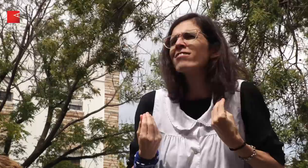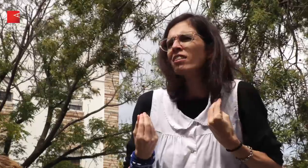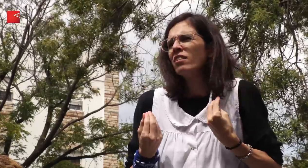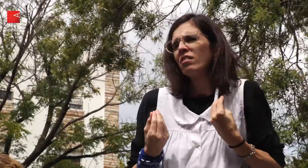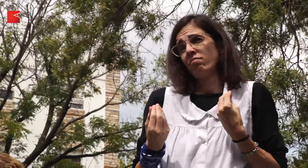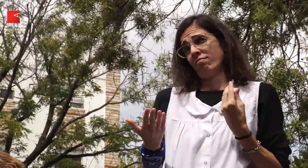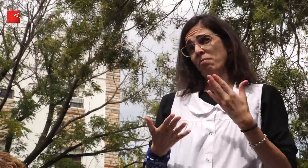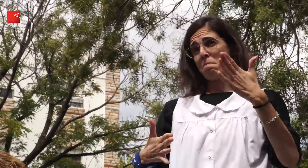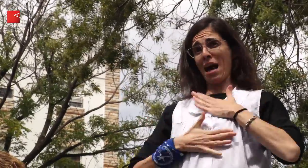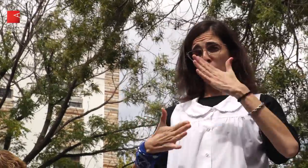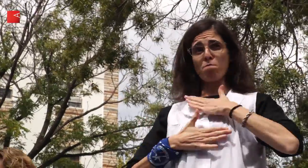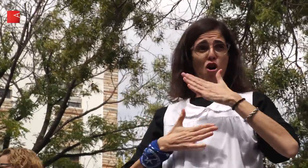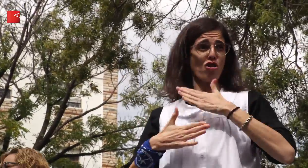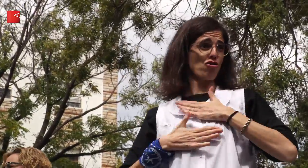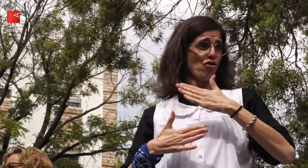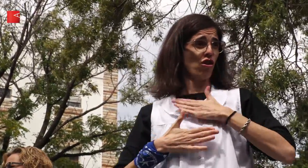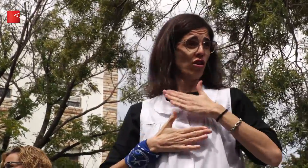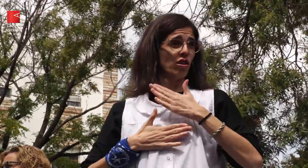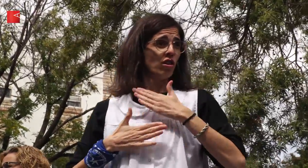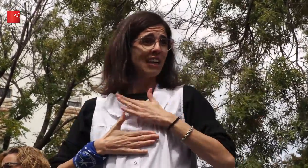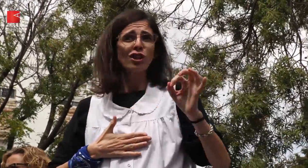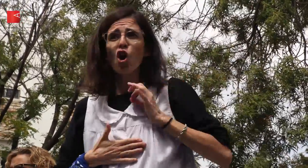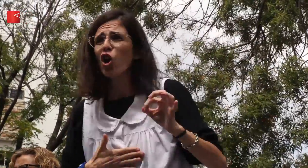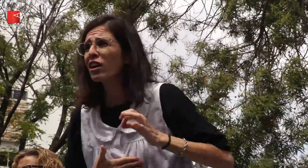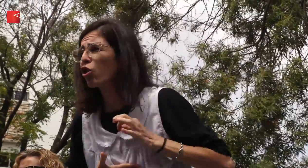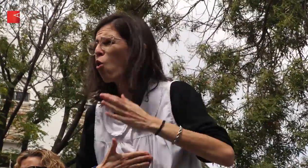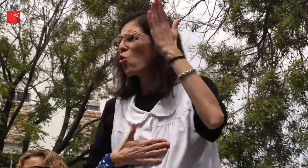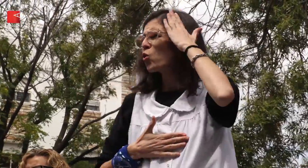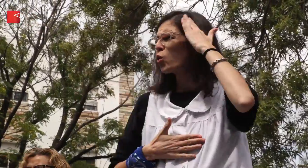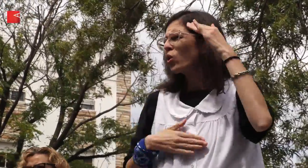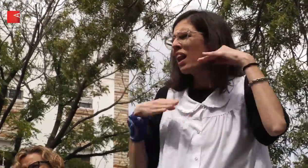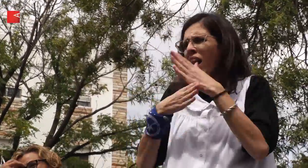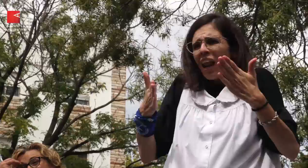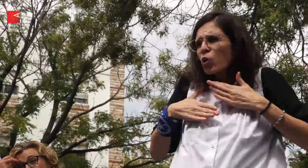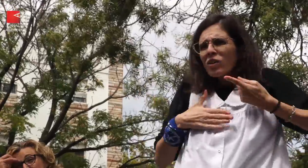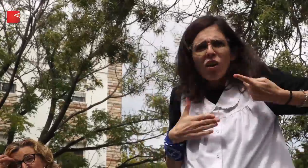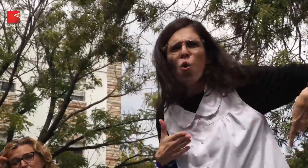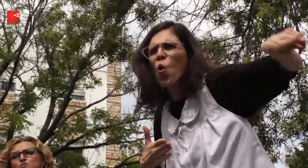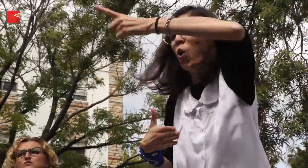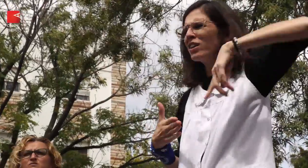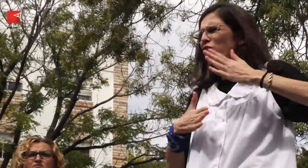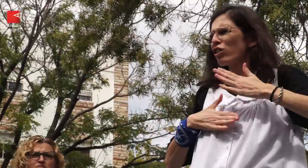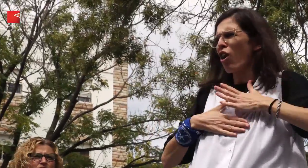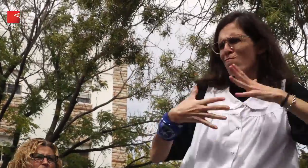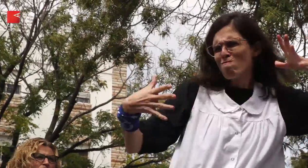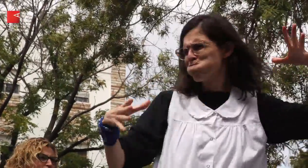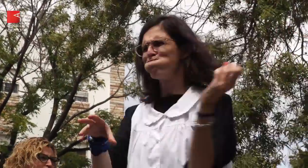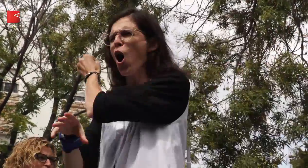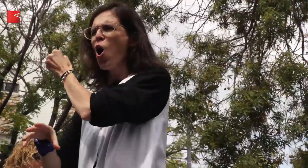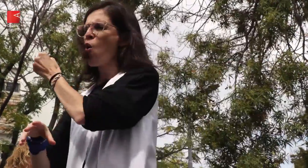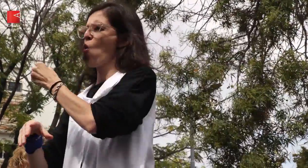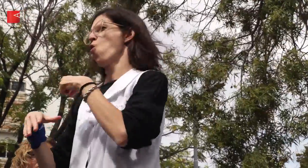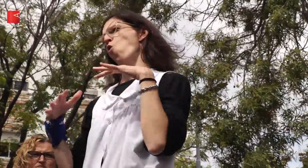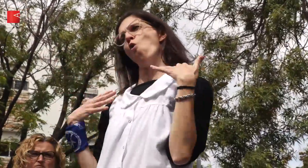Realmente es algo que nos duele, que nos angustia, porque esto es nuestro patrimonio, es nuestra historia, es nuestra cultura, es nuestro